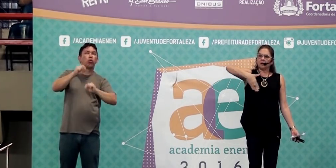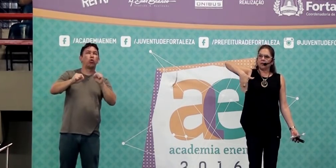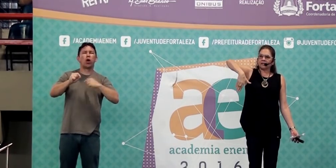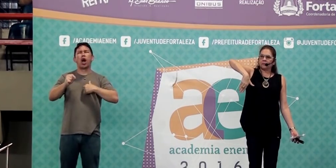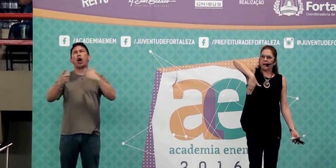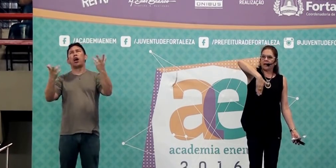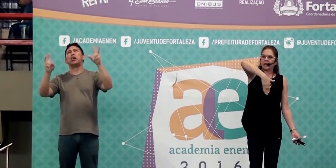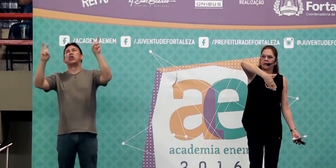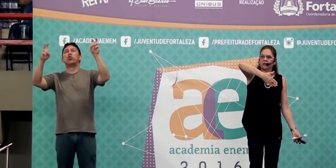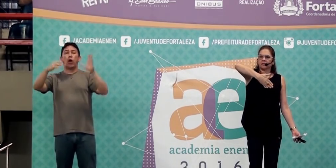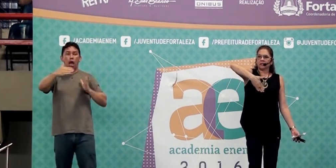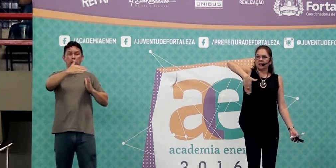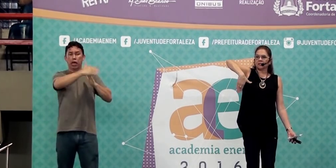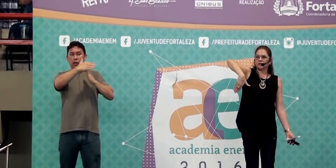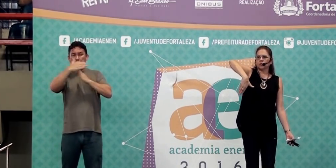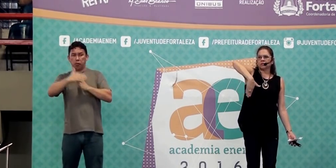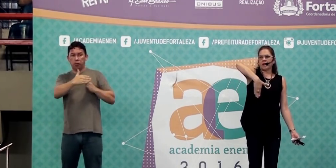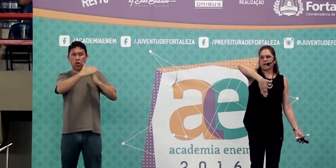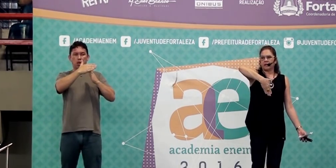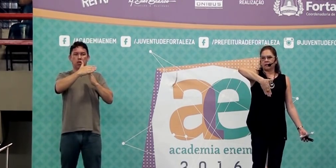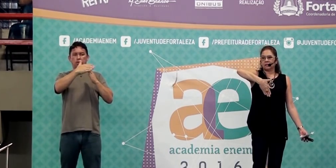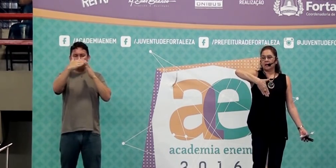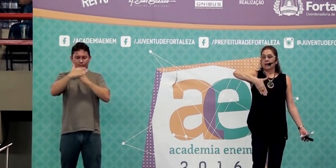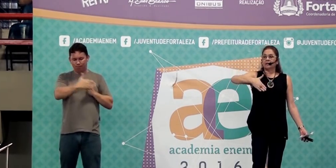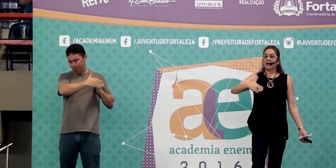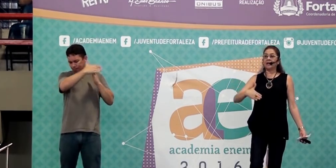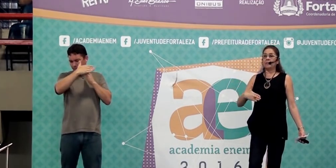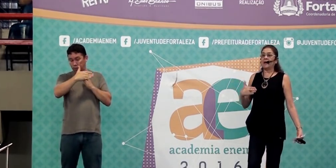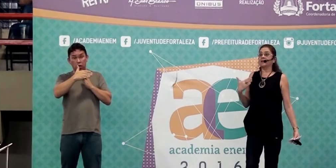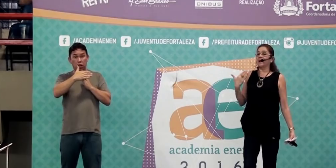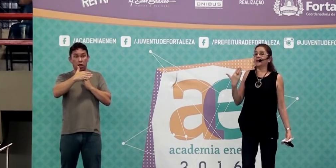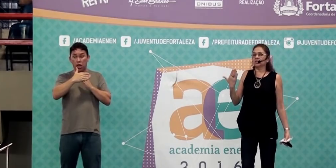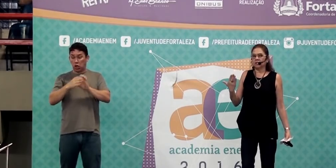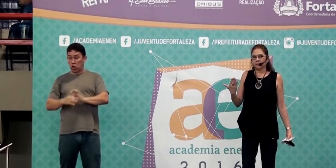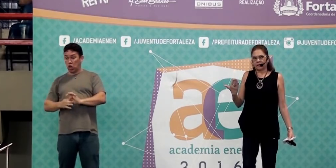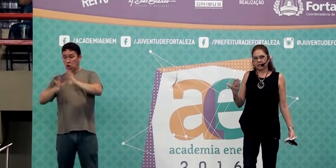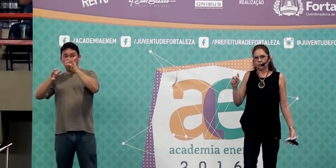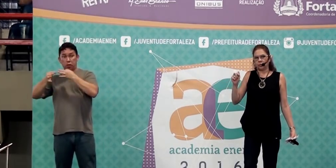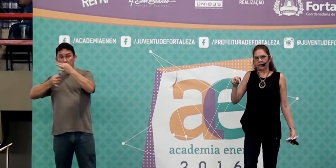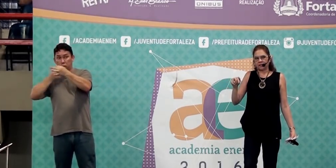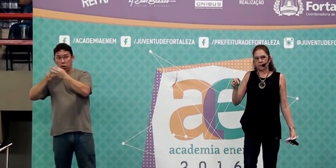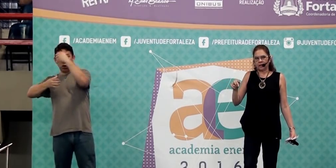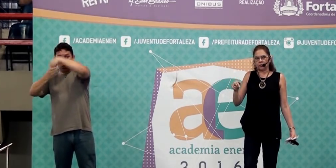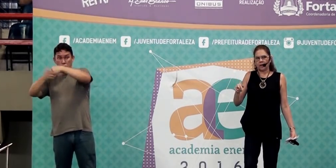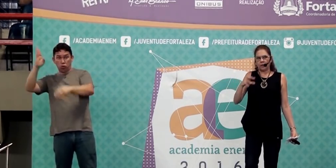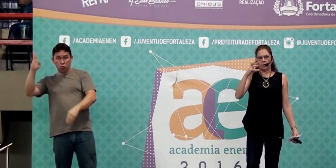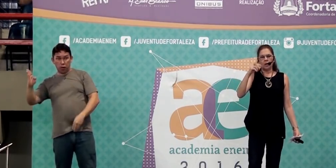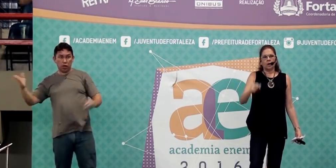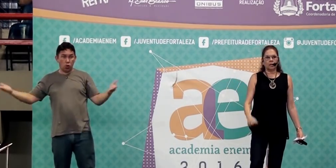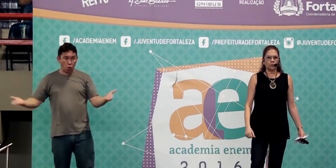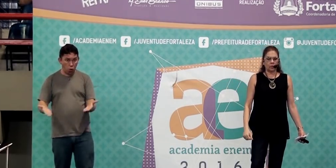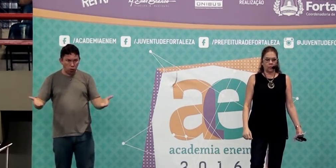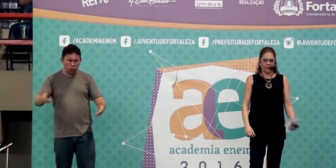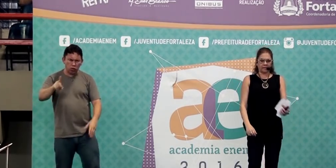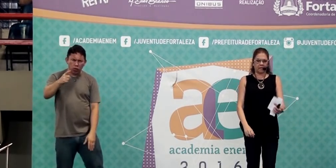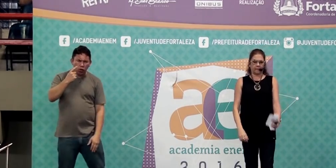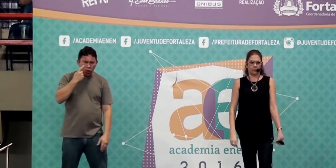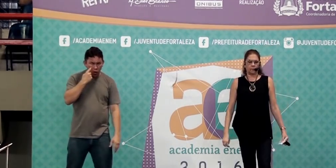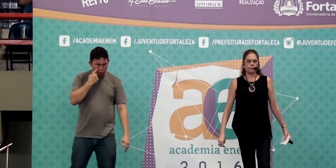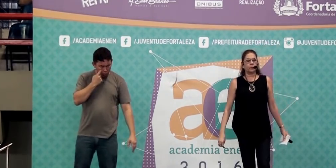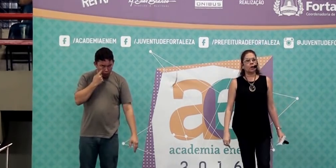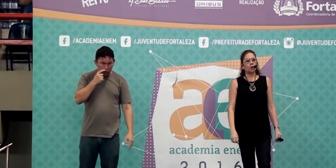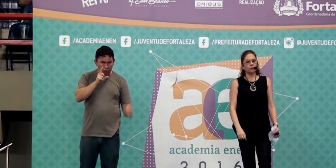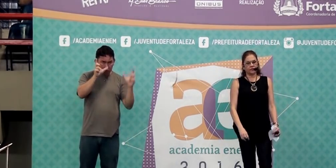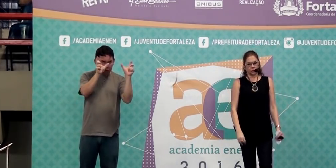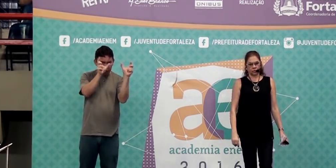quais são as barreiras, as fronteiras da liberdade de expressão no Brasil atual, olha um